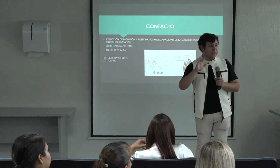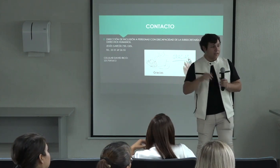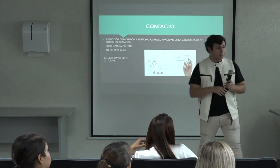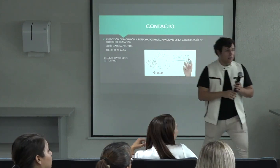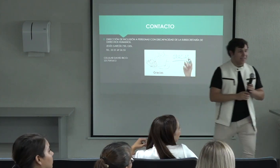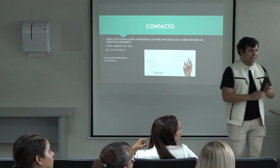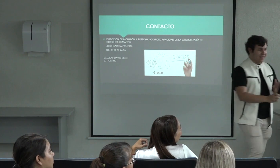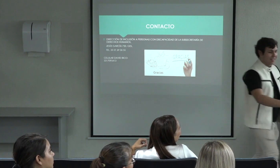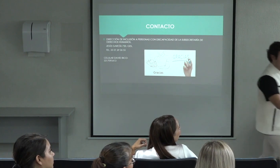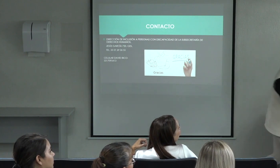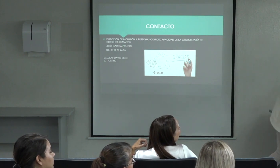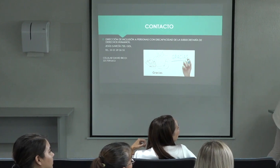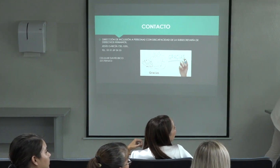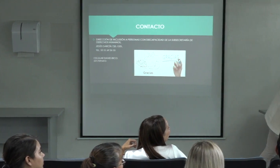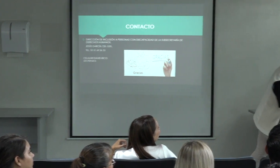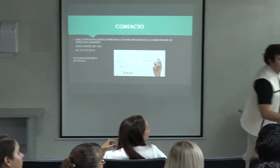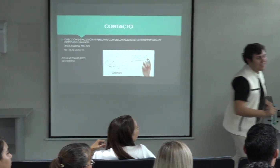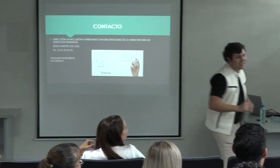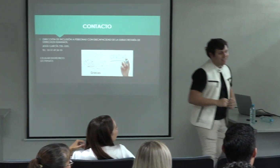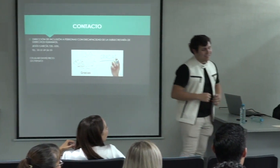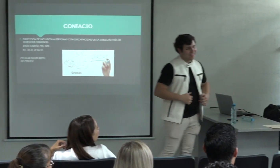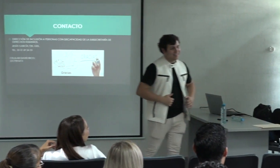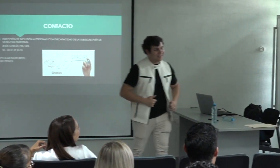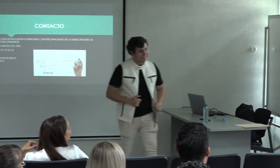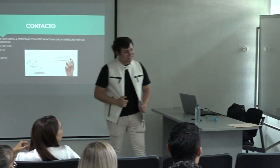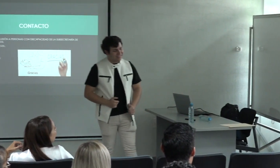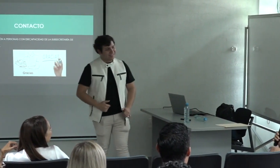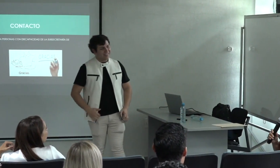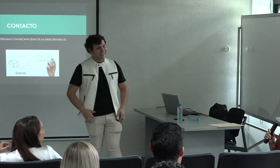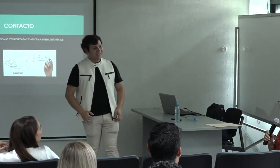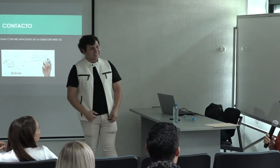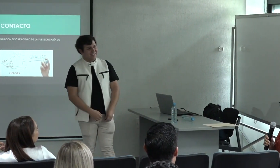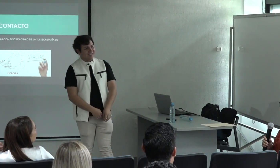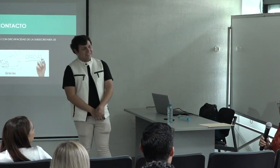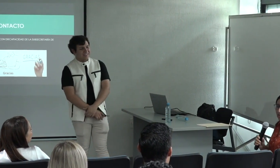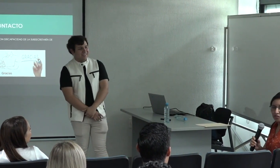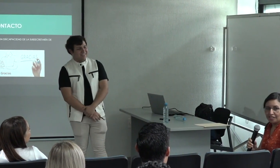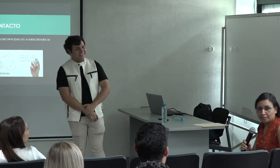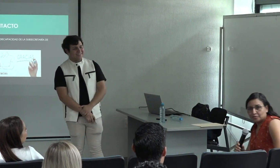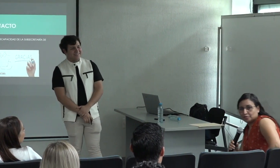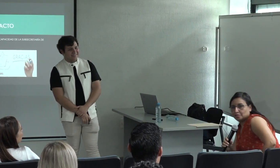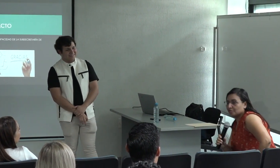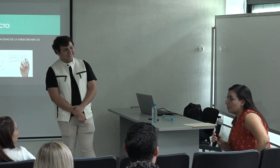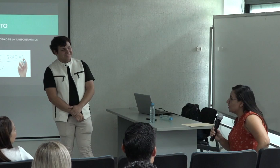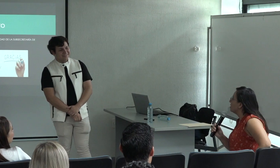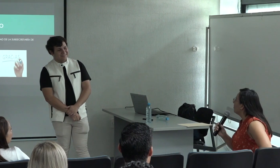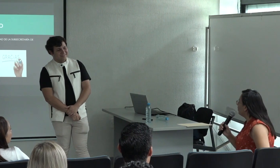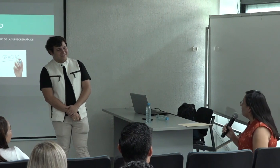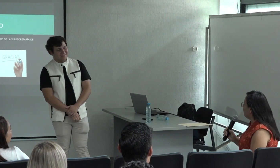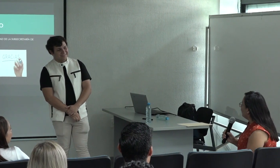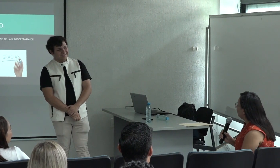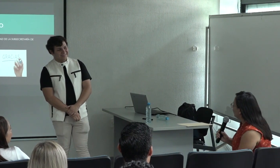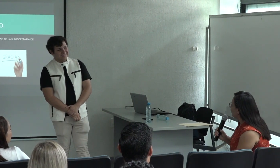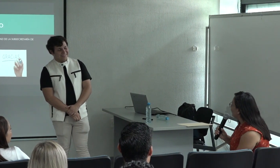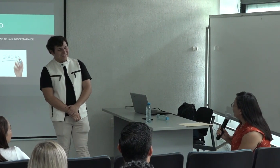adelantando. No, yo nada más también exhortar a todos. Creo que nos han ampliado la mirada y te quiero dar las gracias,